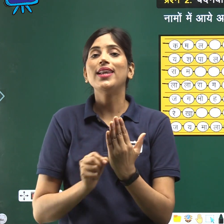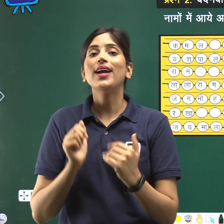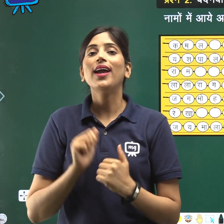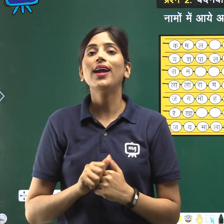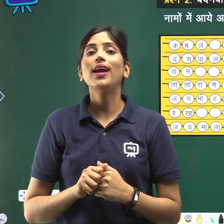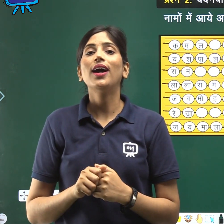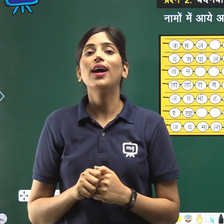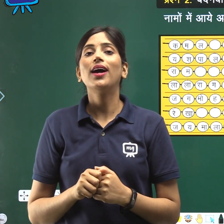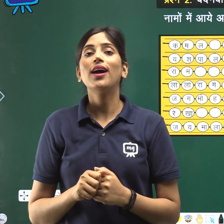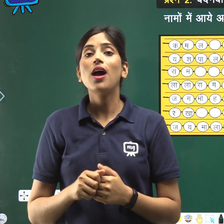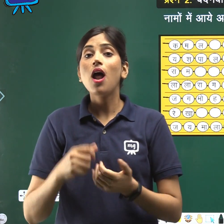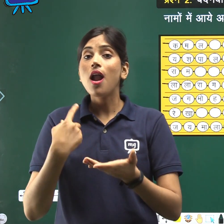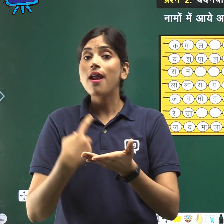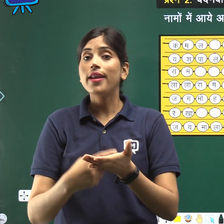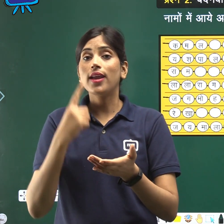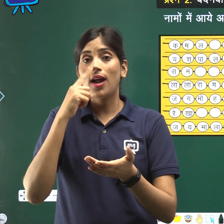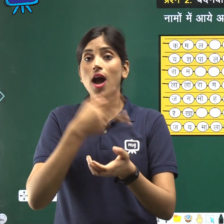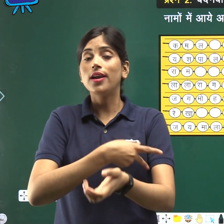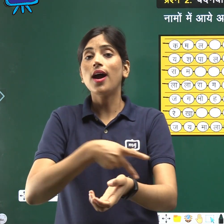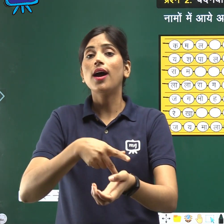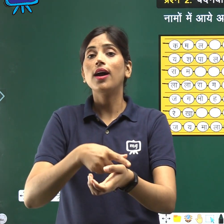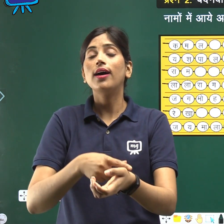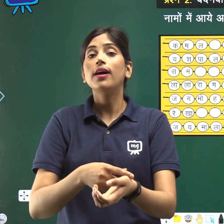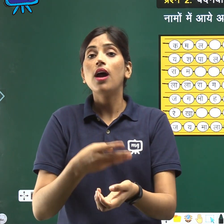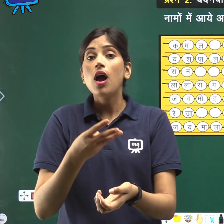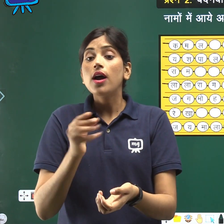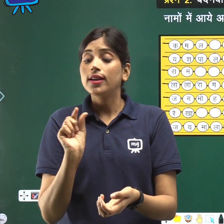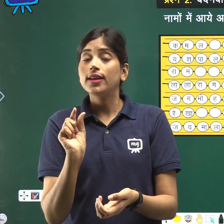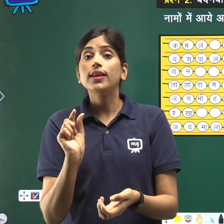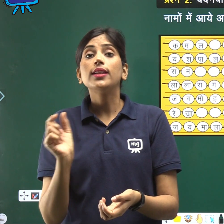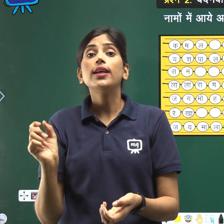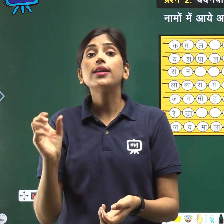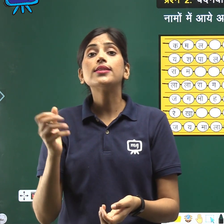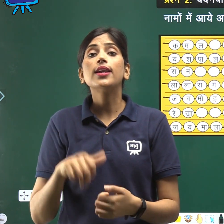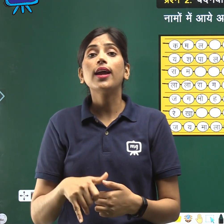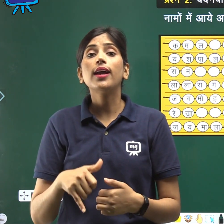है? रेखा। कितने अक्षर हैं?